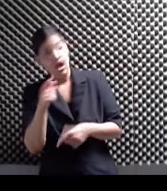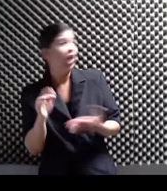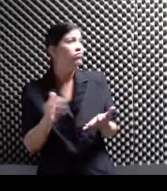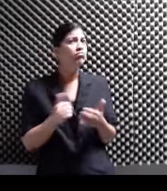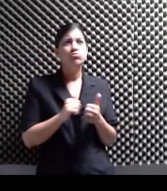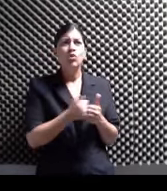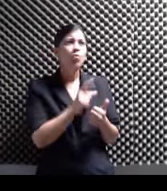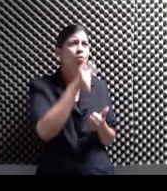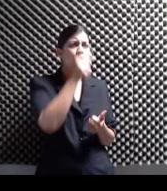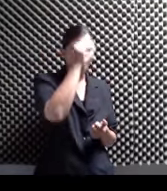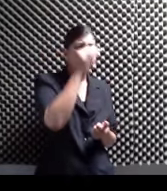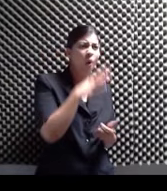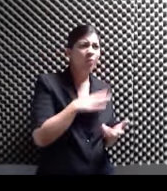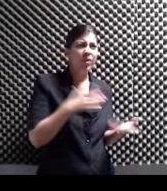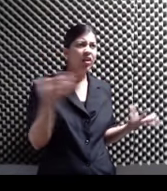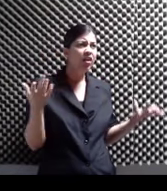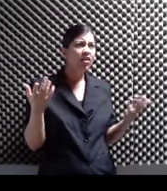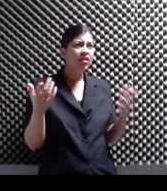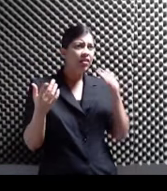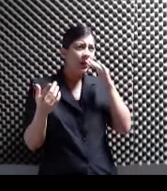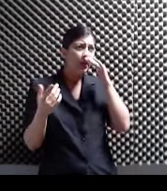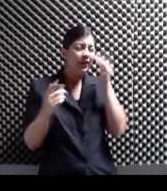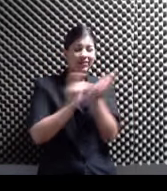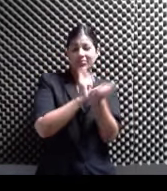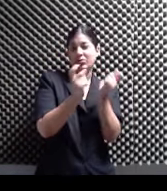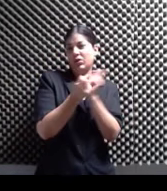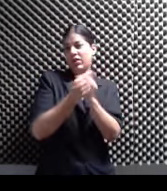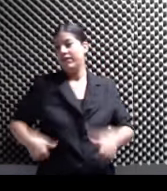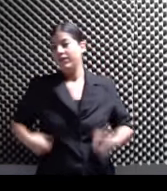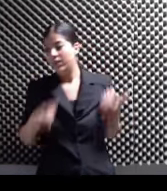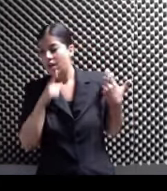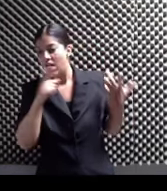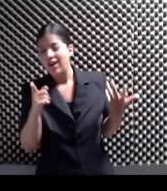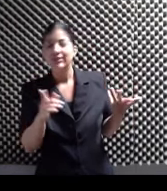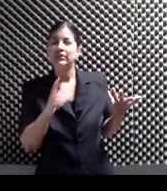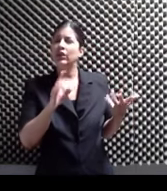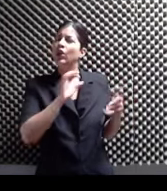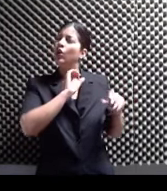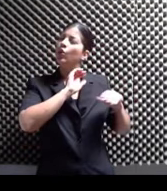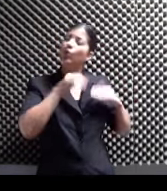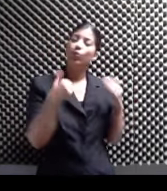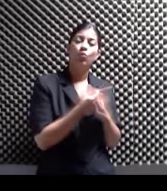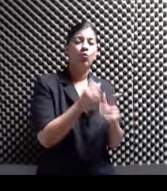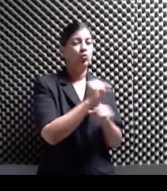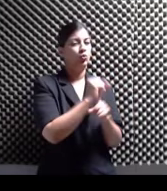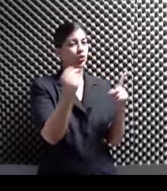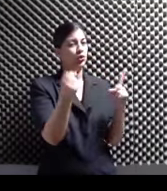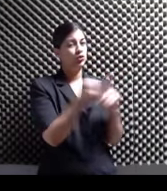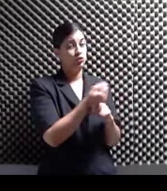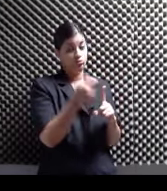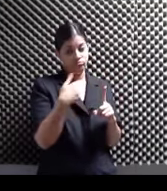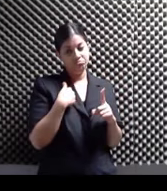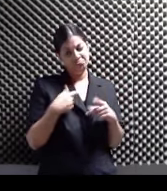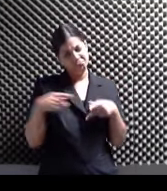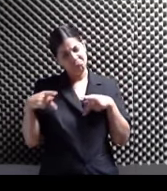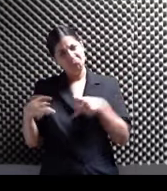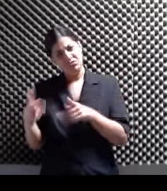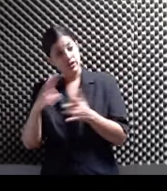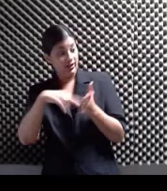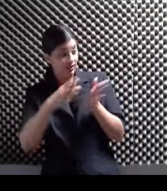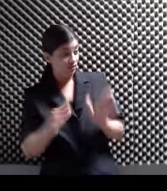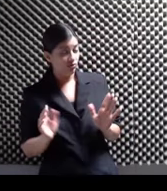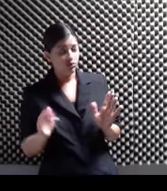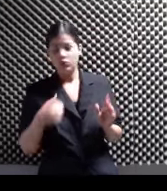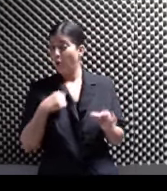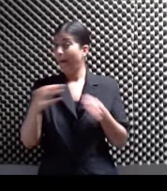como este hombre que es una alucinación pasó a la vida real. Pues entonces, todas esas cosas, el lector, yo le doy esa libertad para que él cree. Yo no le